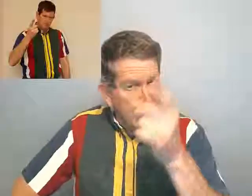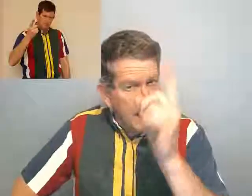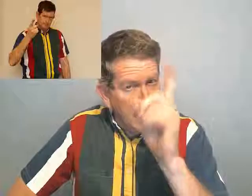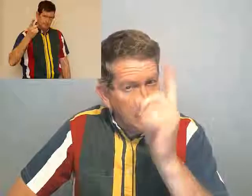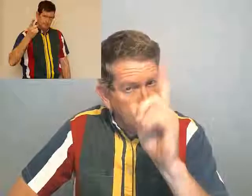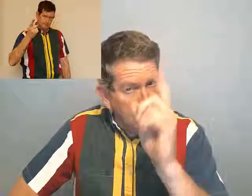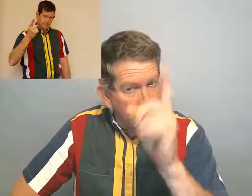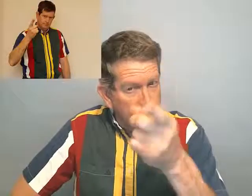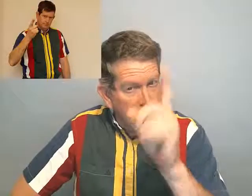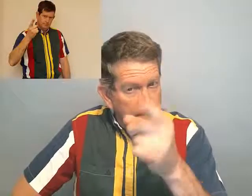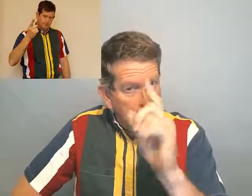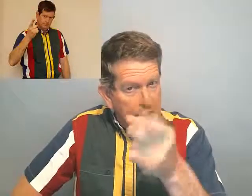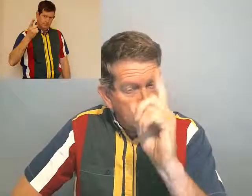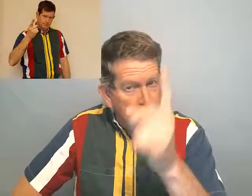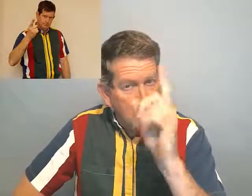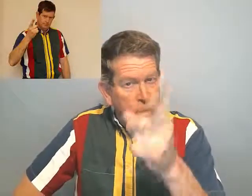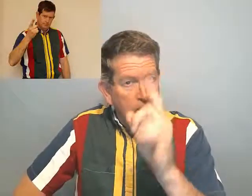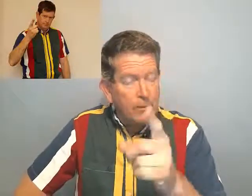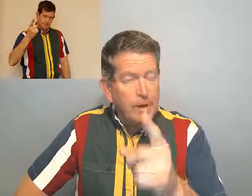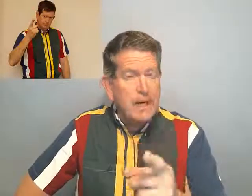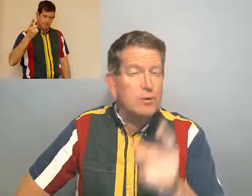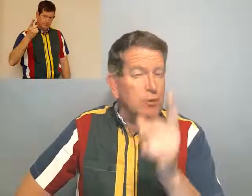Michael, tu devrais. Tu devrais.